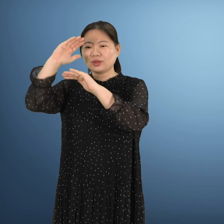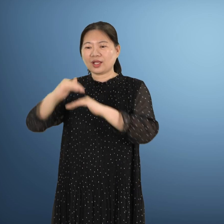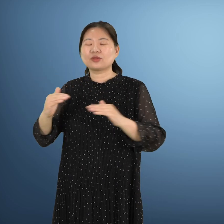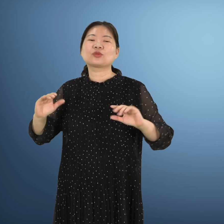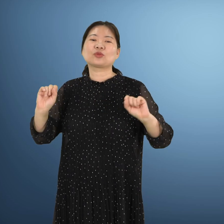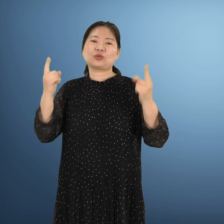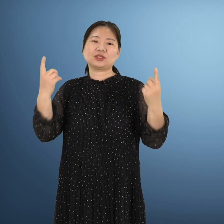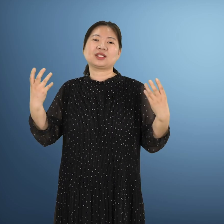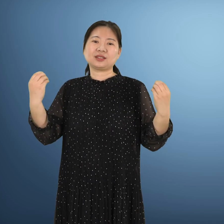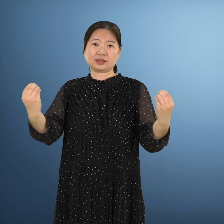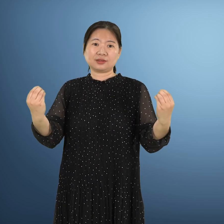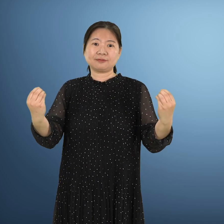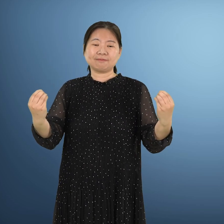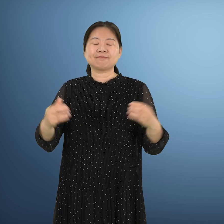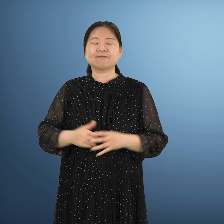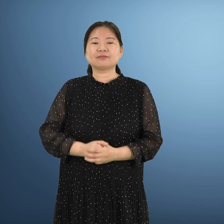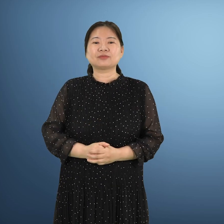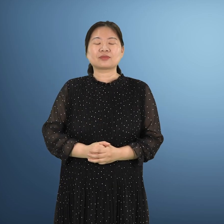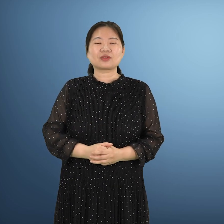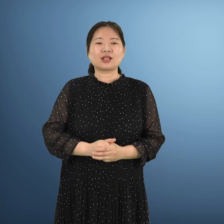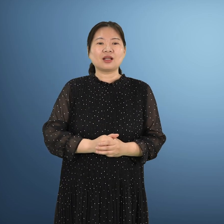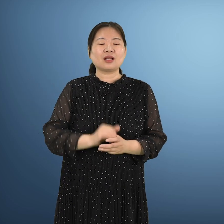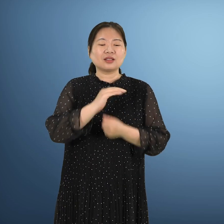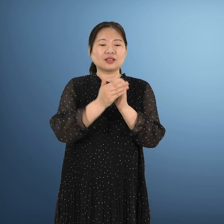마무리하도록 하죠. 본문은